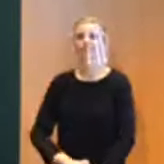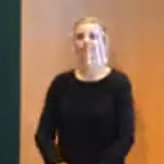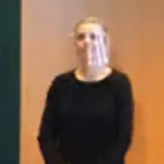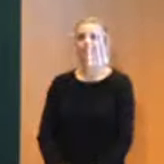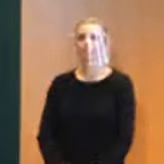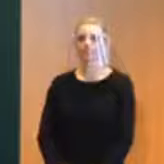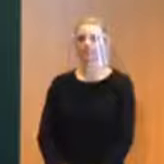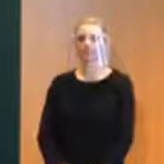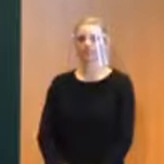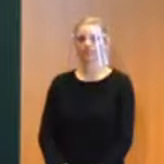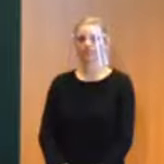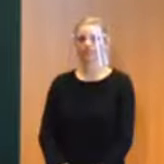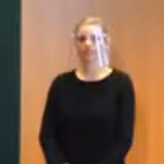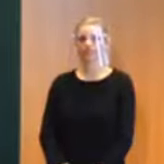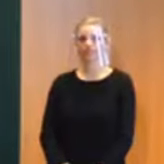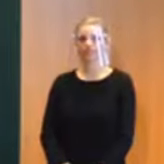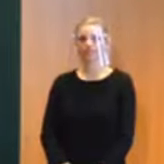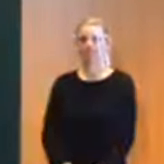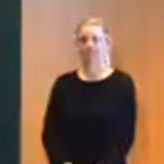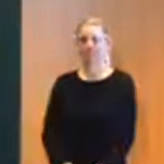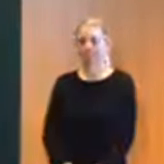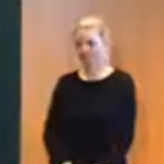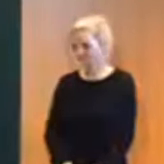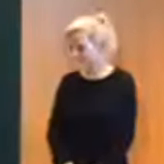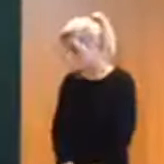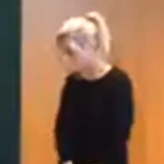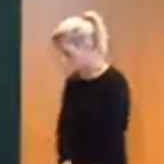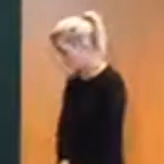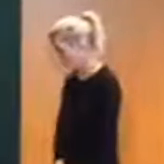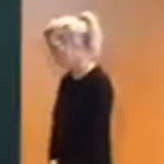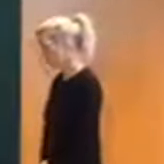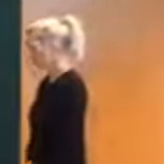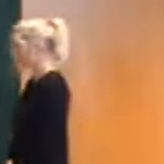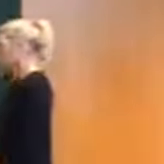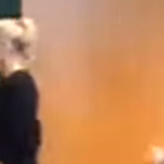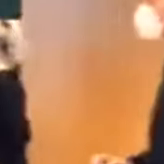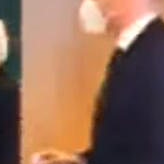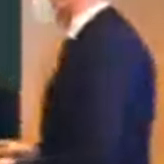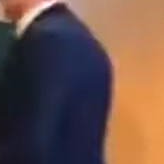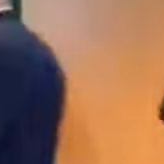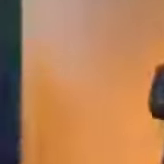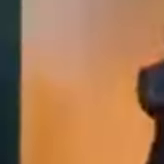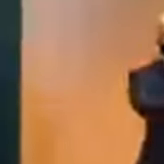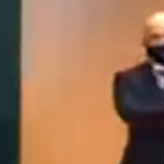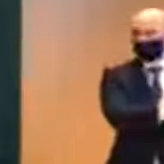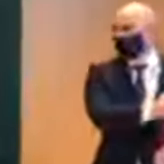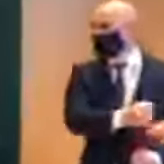Toto mi dáš? Ahoj.